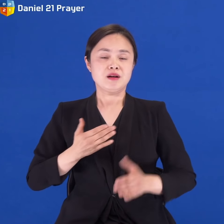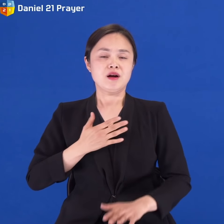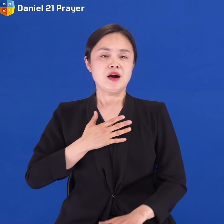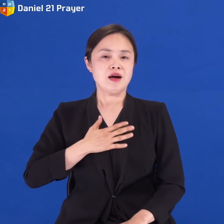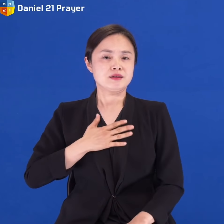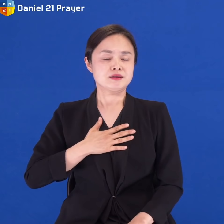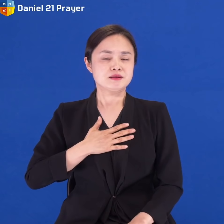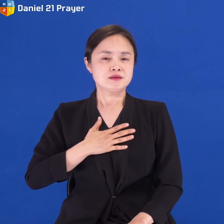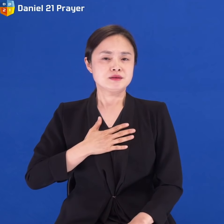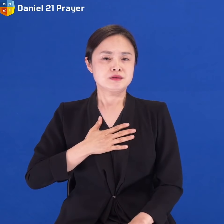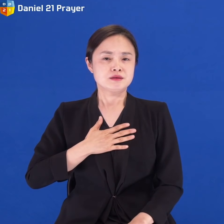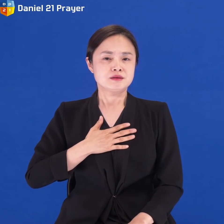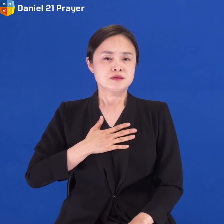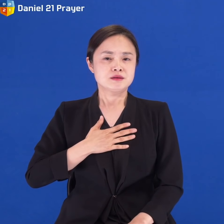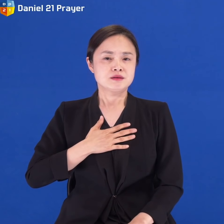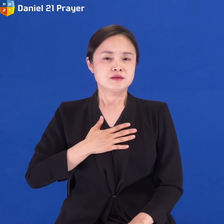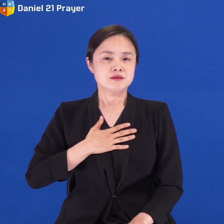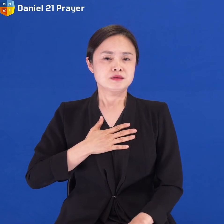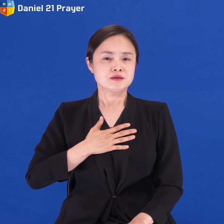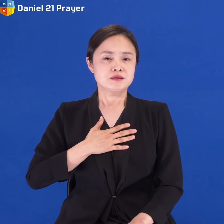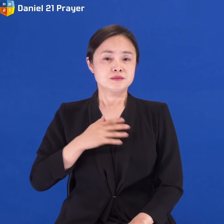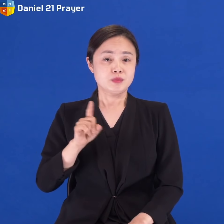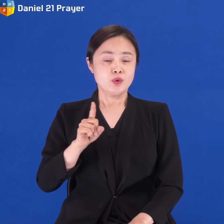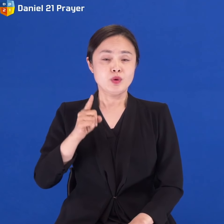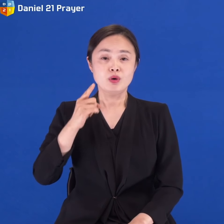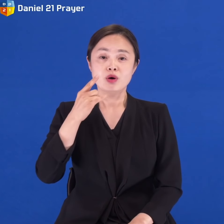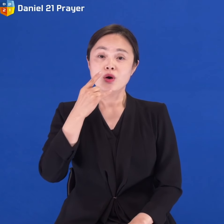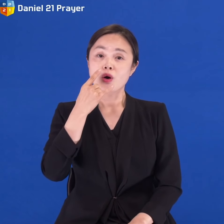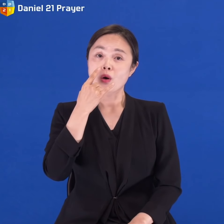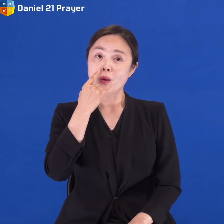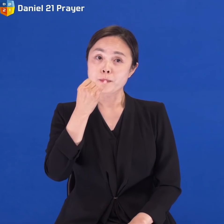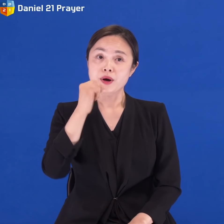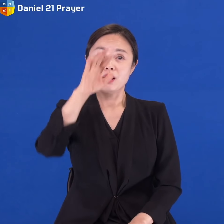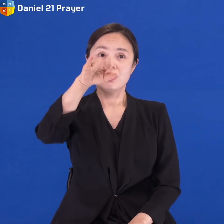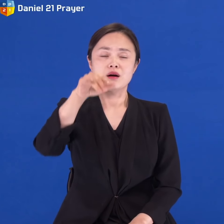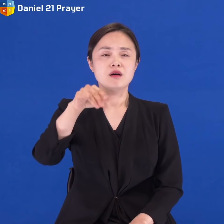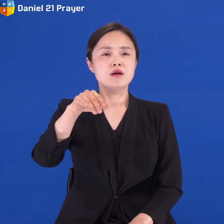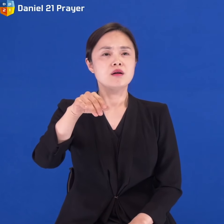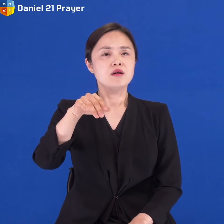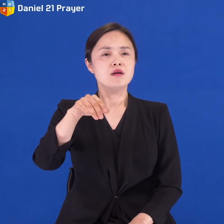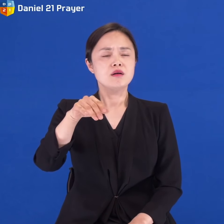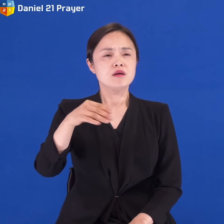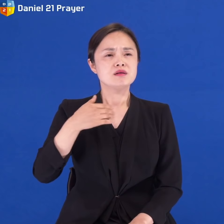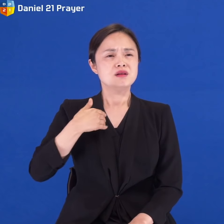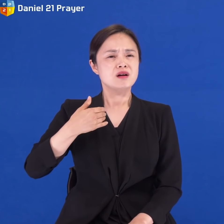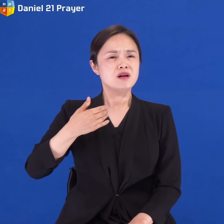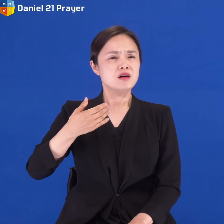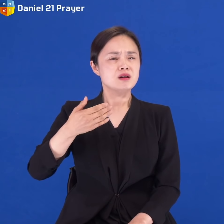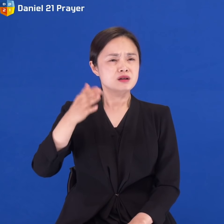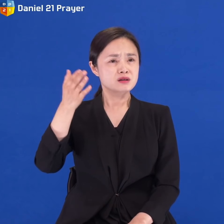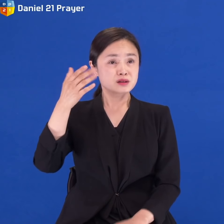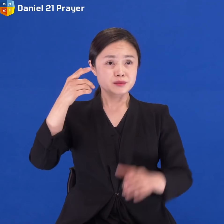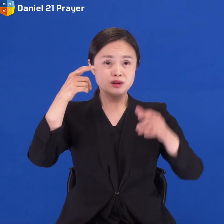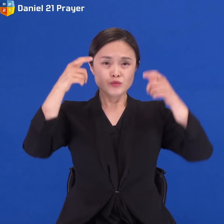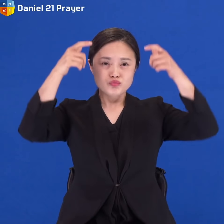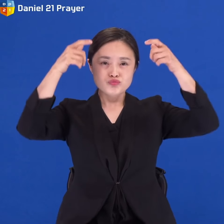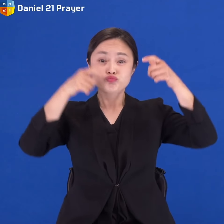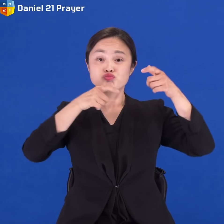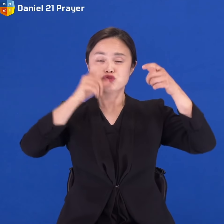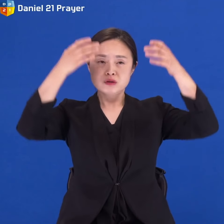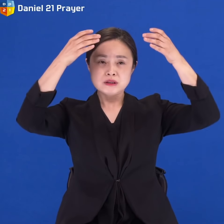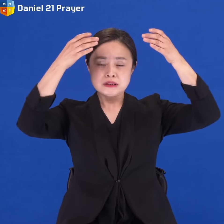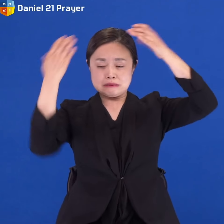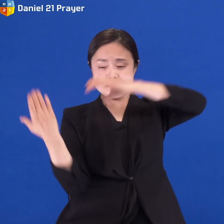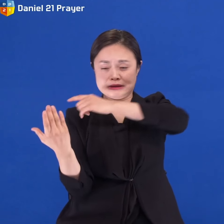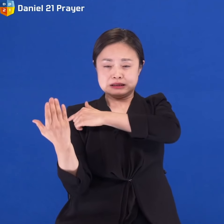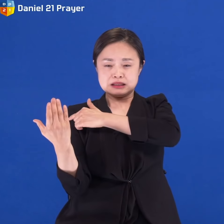경험하기 시작했습니다. 엄마 왜 그랬어? 내가 소리 지르는 거 듣지 않았어? 라는 말을